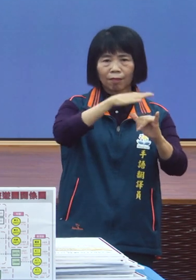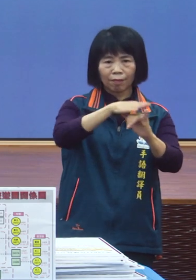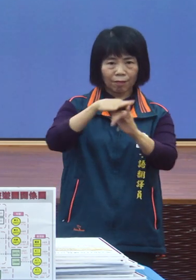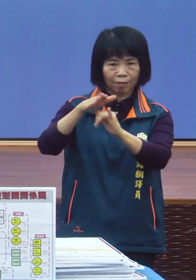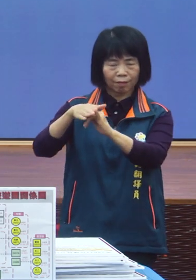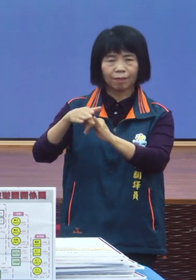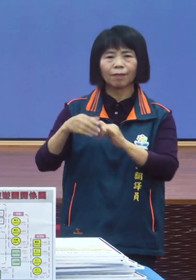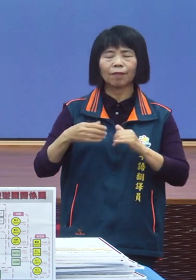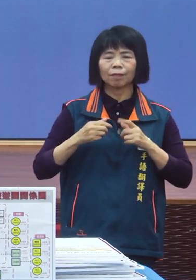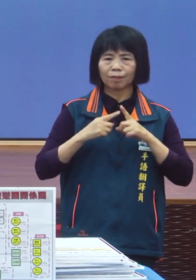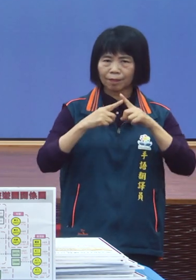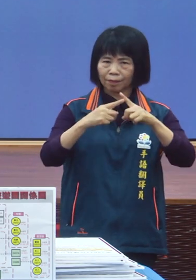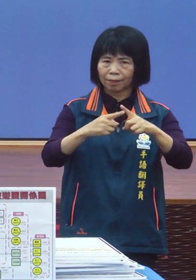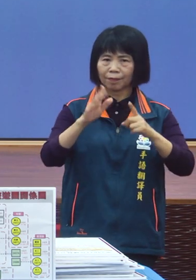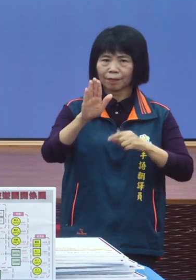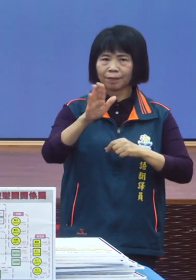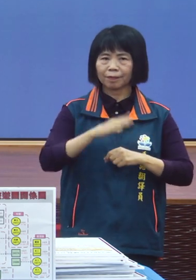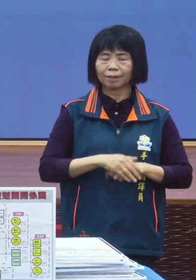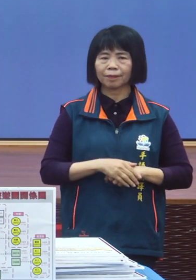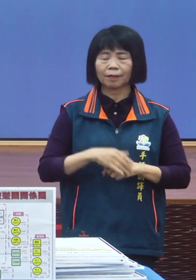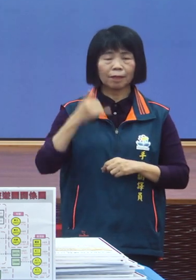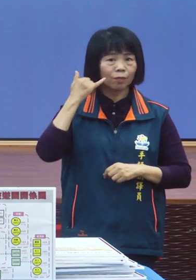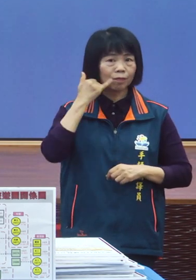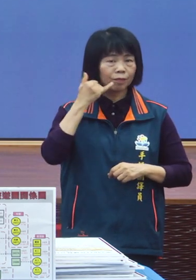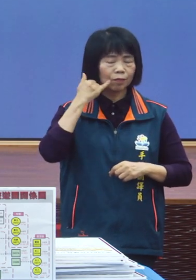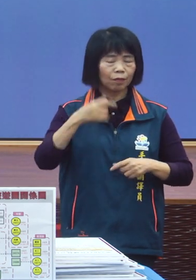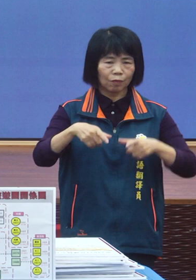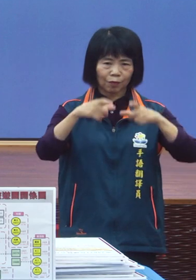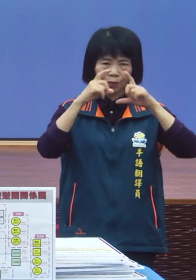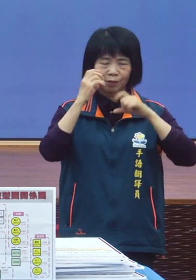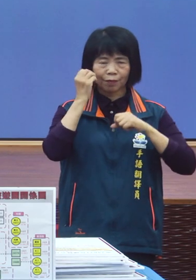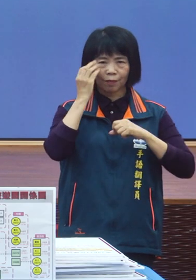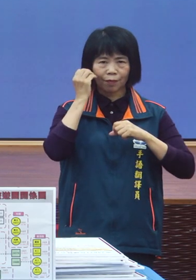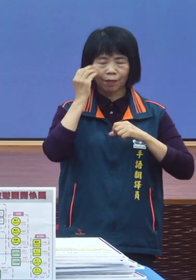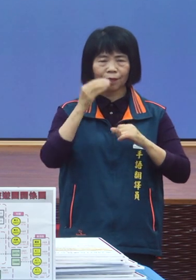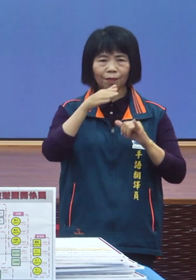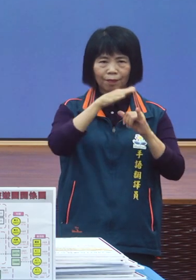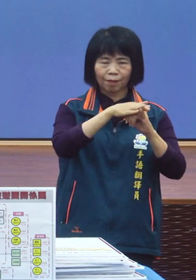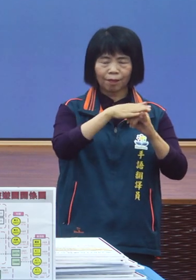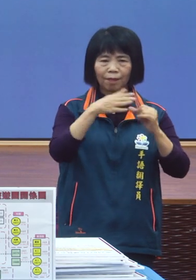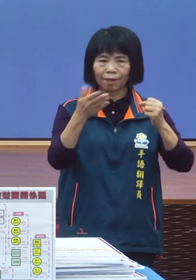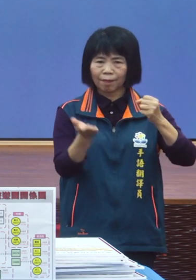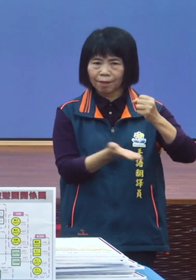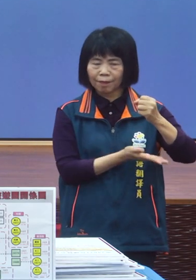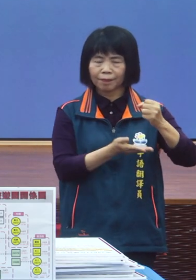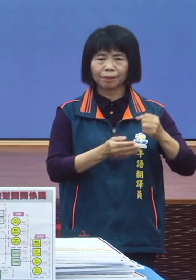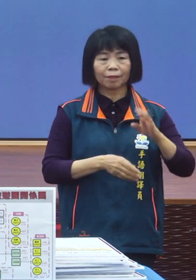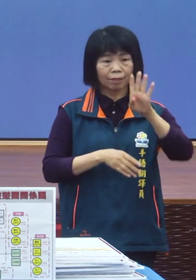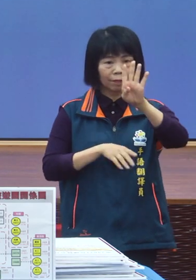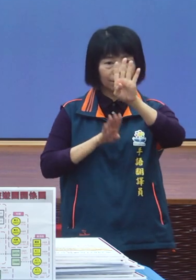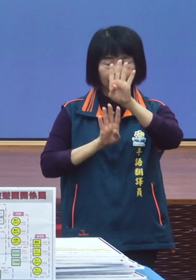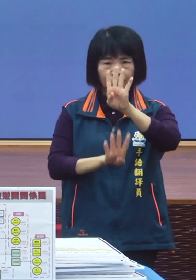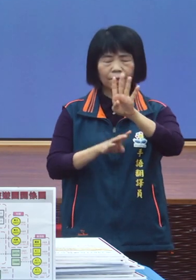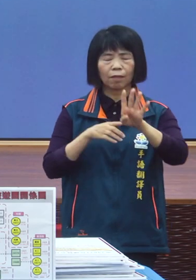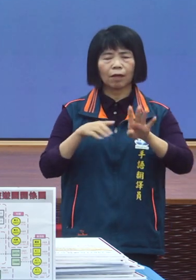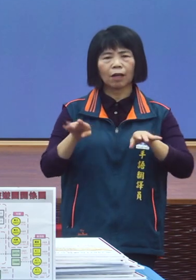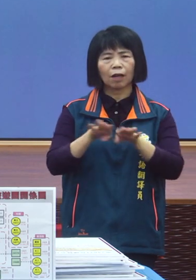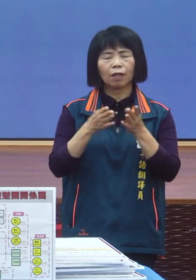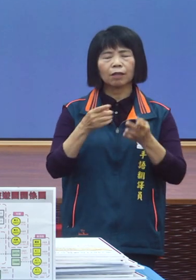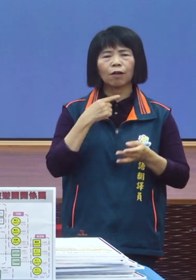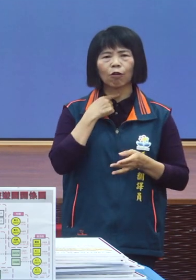方哈，那这是从基隆回到花莲扫墓的那4月4号本身也出现火龙凤的现